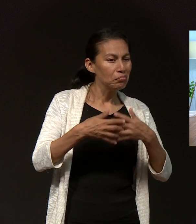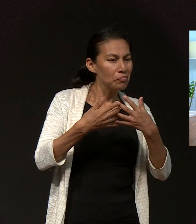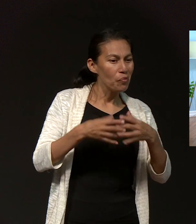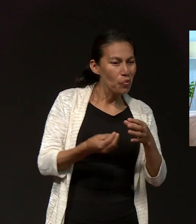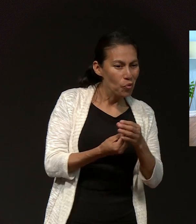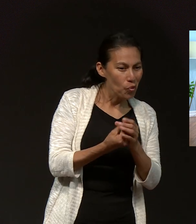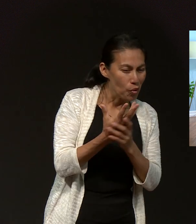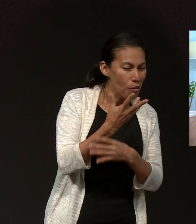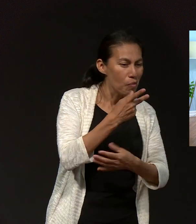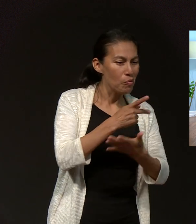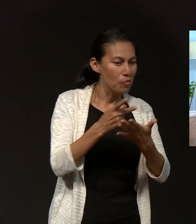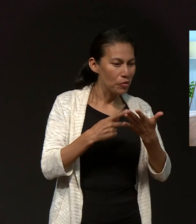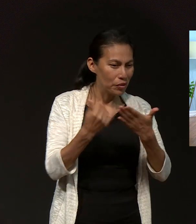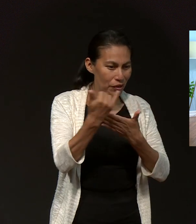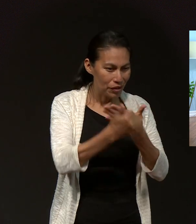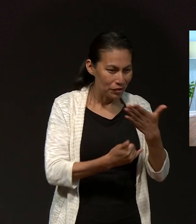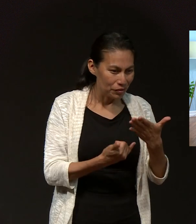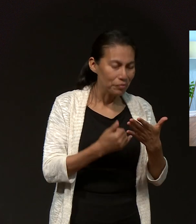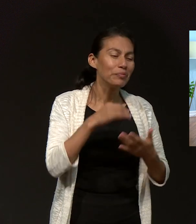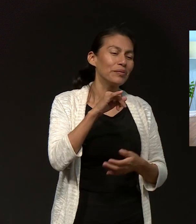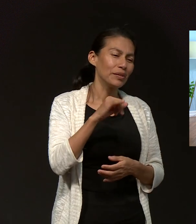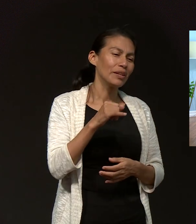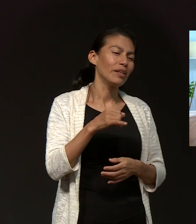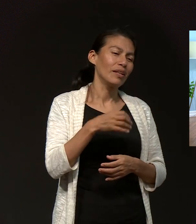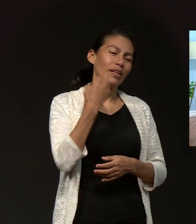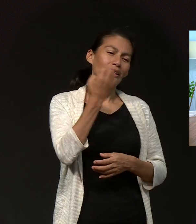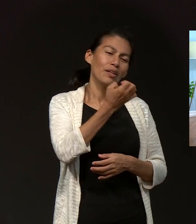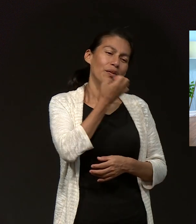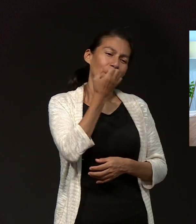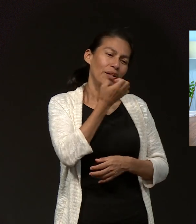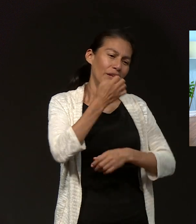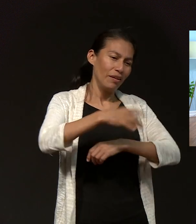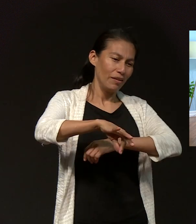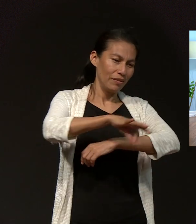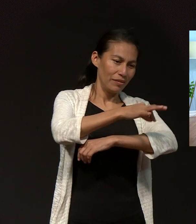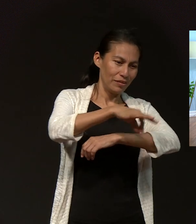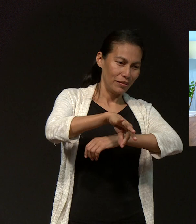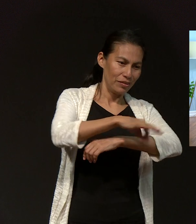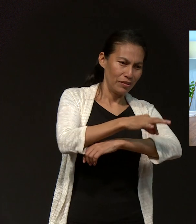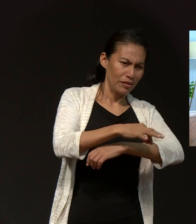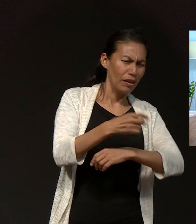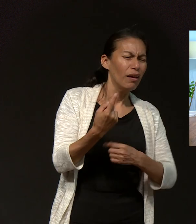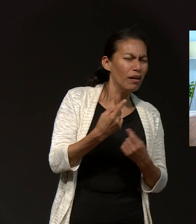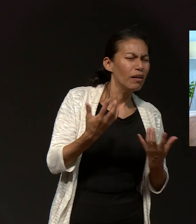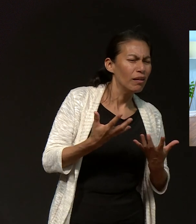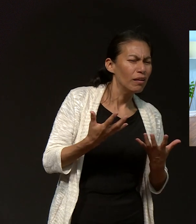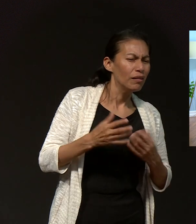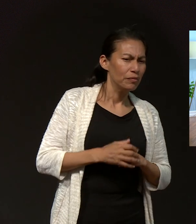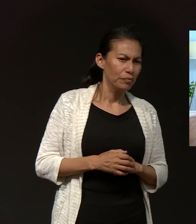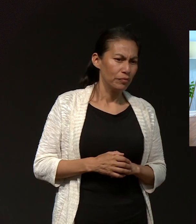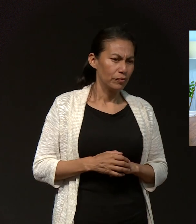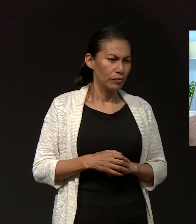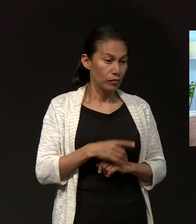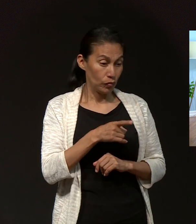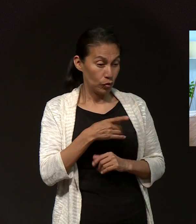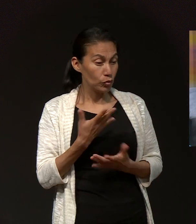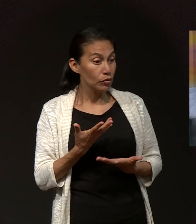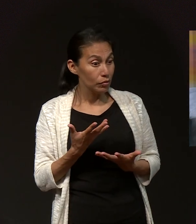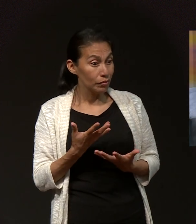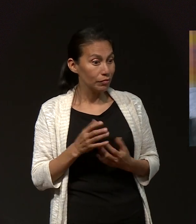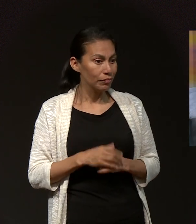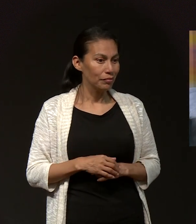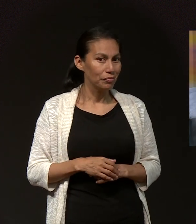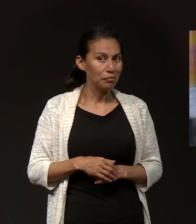así, nueva. Un proyecto nuevo. Un proyecto nuevo. La Escuela de Arquitectura. La Escuela de Arquitectura. ¿Y qué pasó contigo?